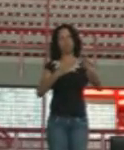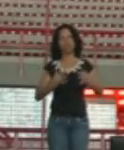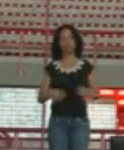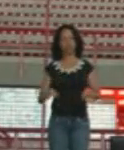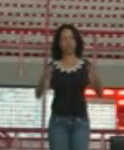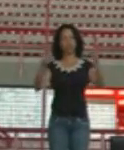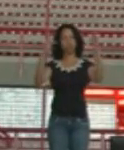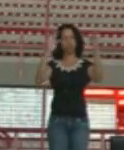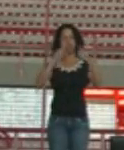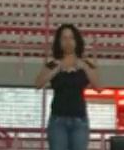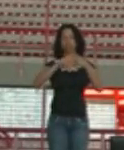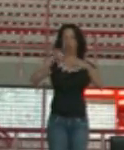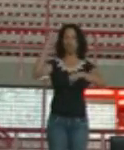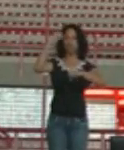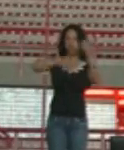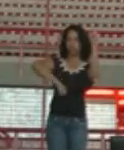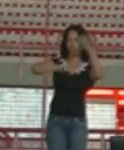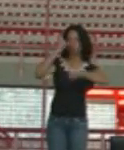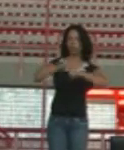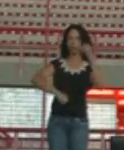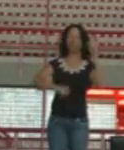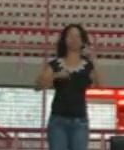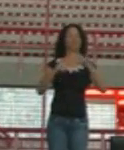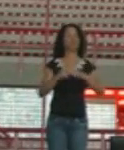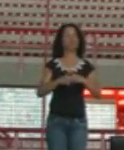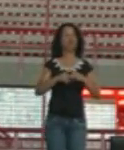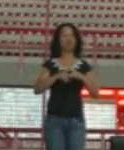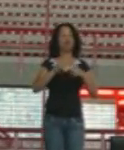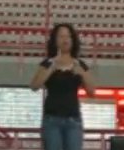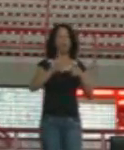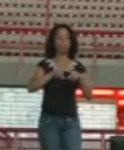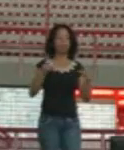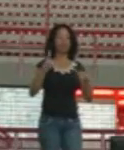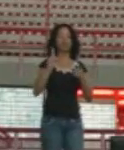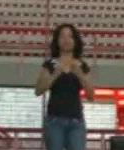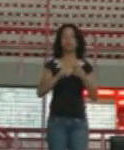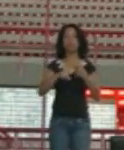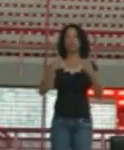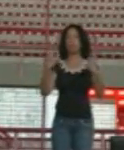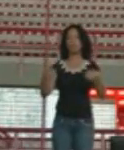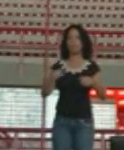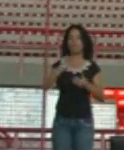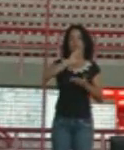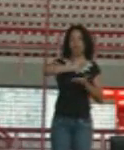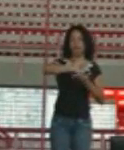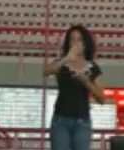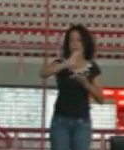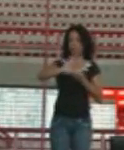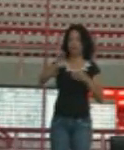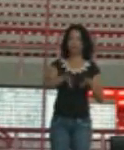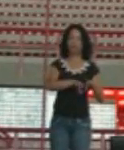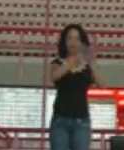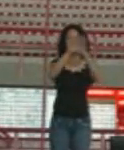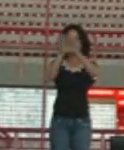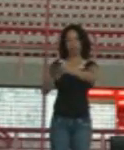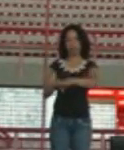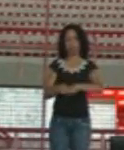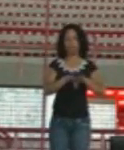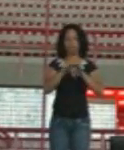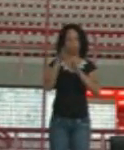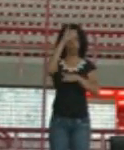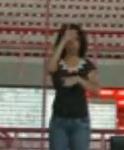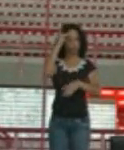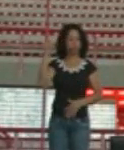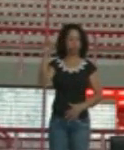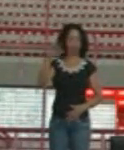industrializar mais o país, mas sobretudo distribuir melhor a renda. Muito bem.